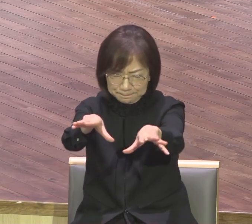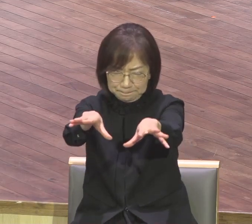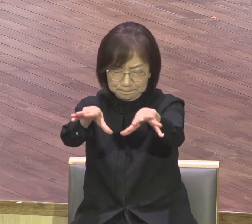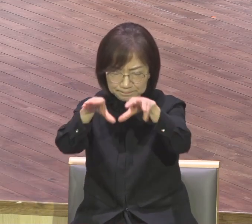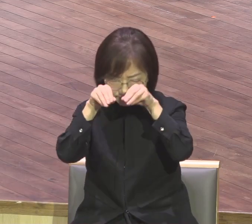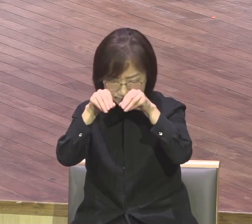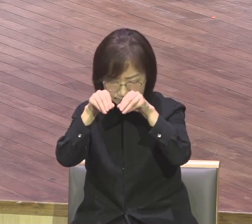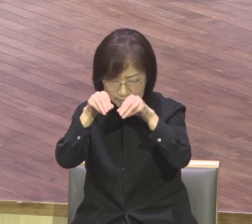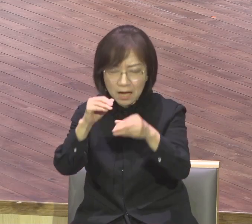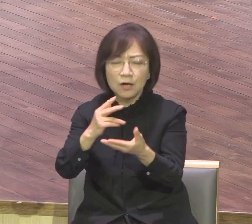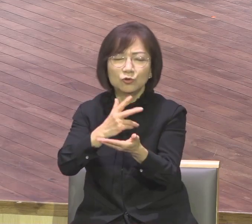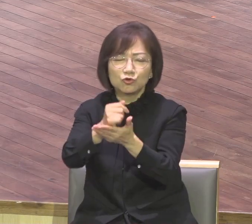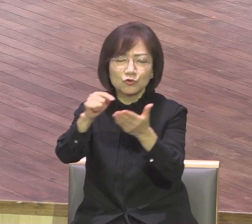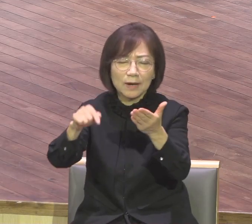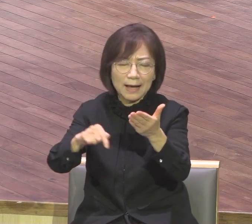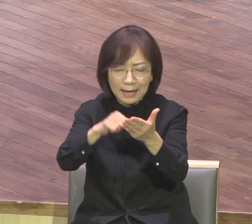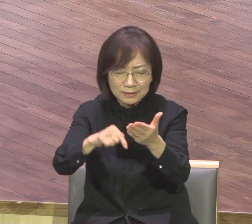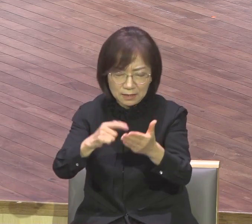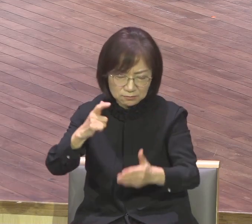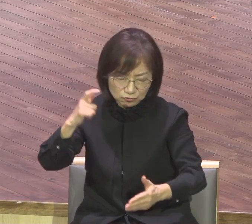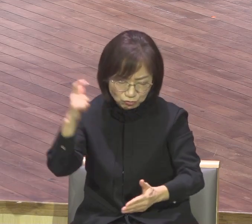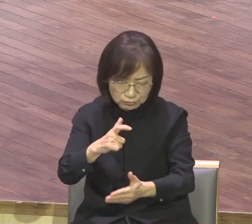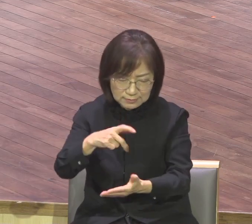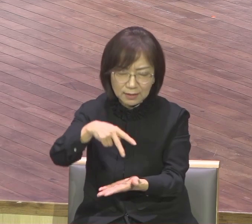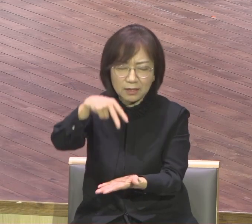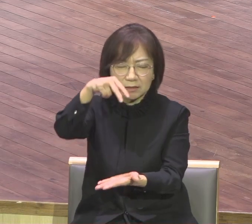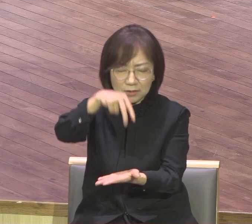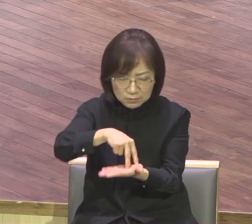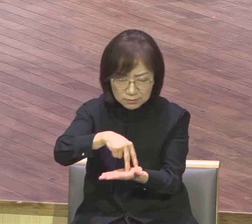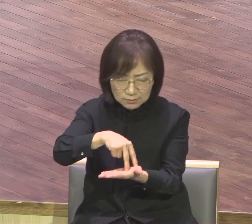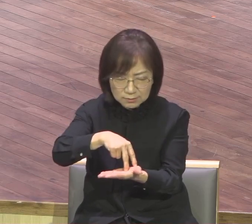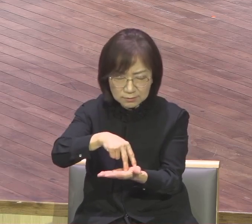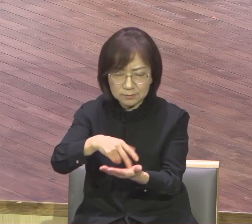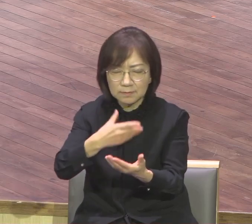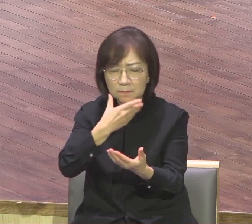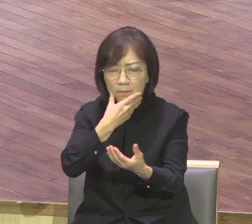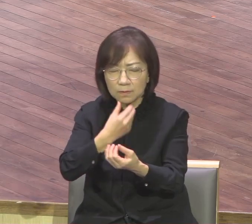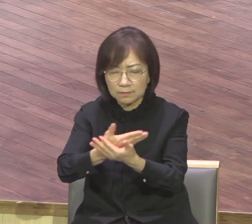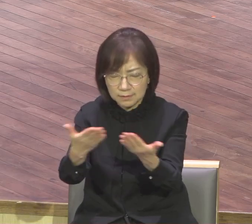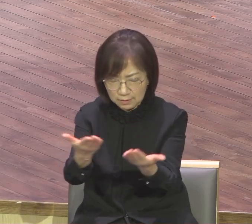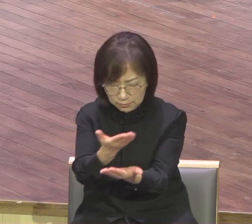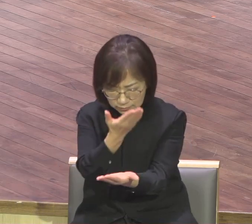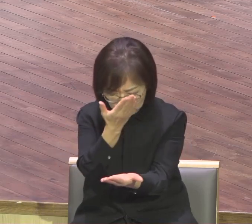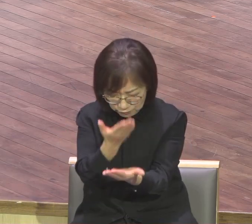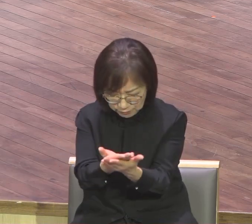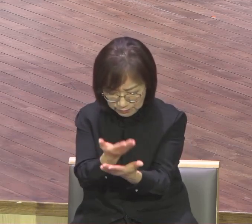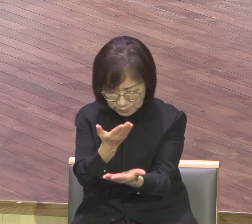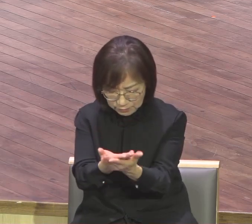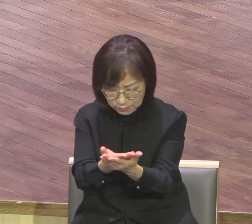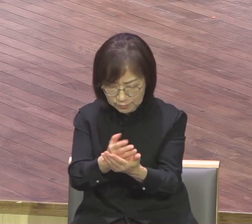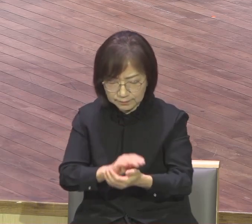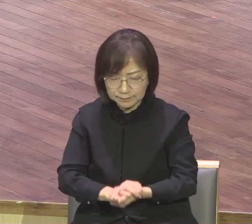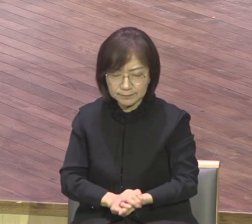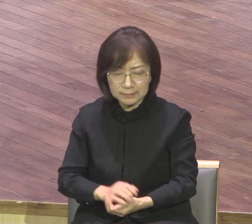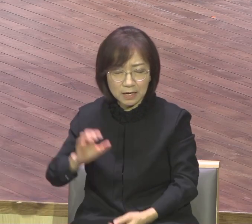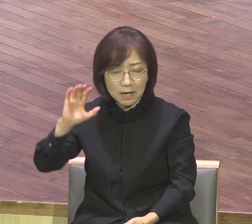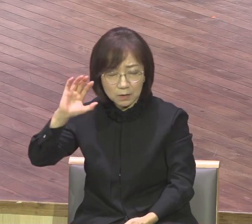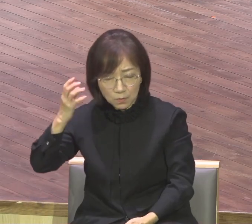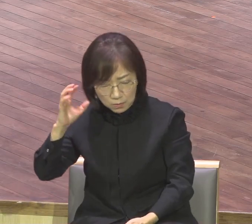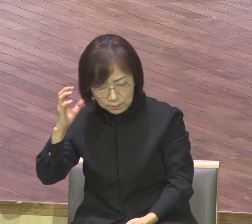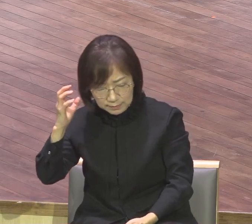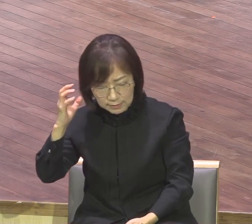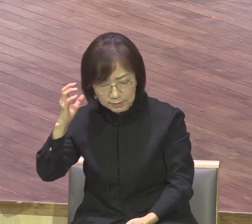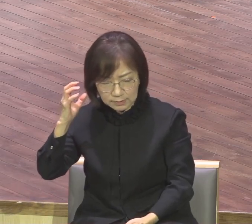성도들이 되게 도와주옵소서. A través de esta palabra, todos los creyentes puedan establecer firmemente en el Señor. 이 콜롬비아를 비롯해서